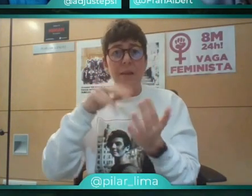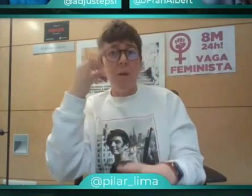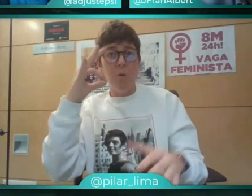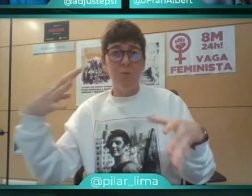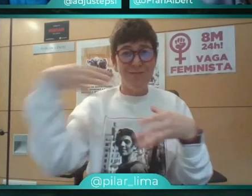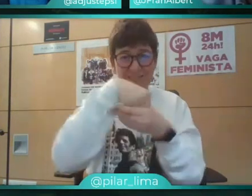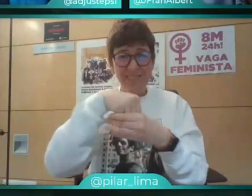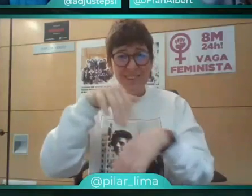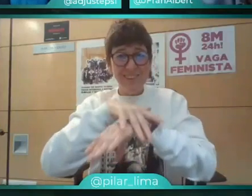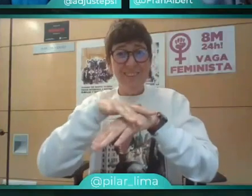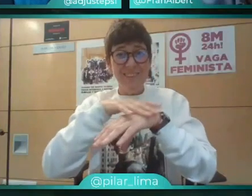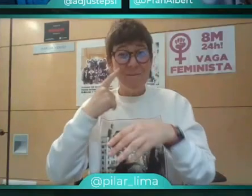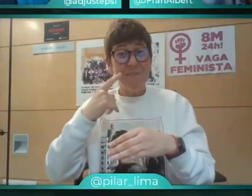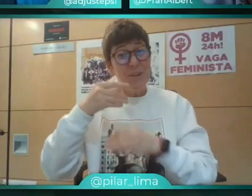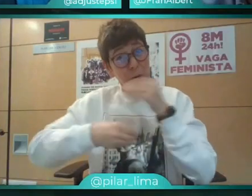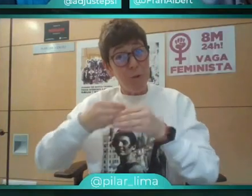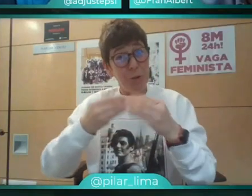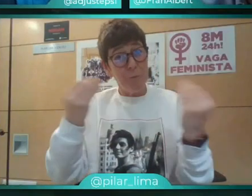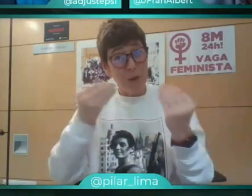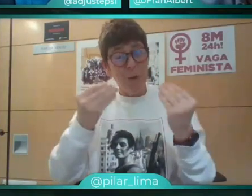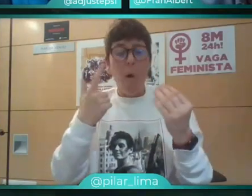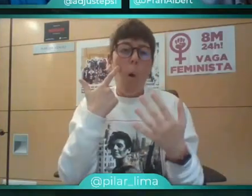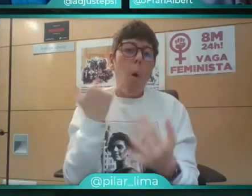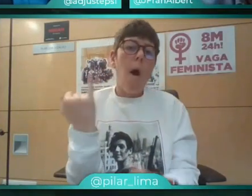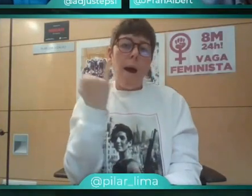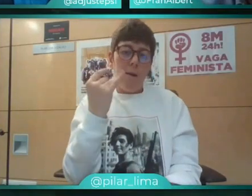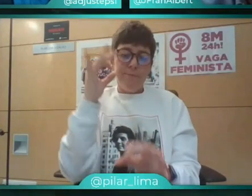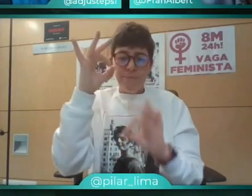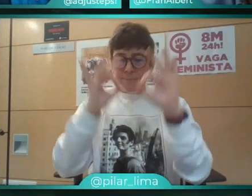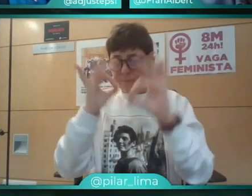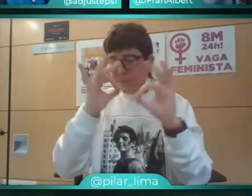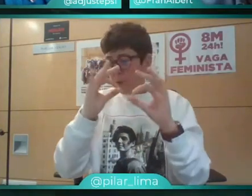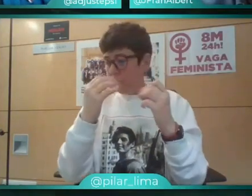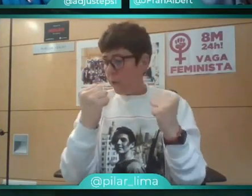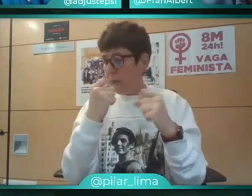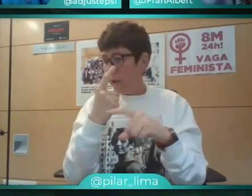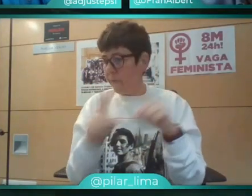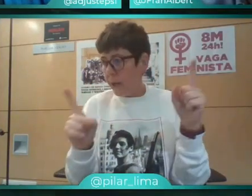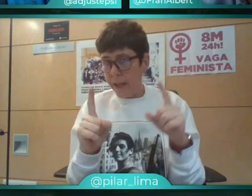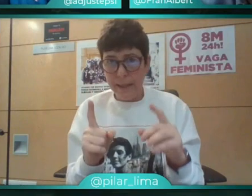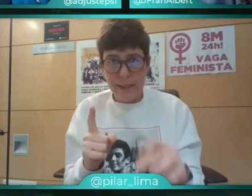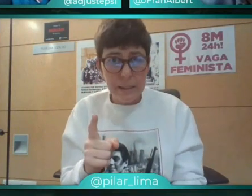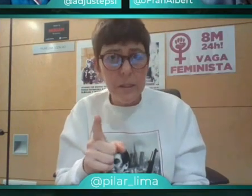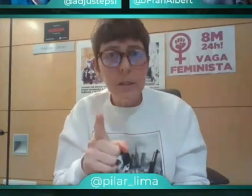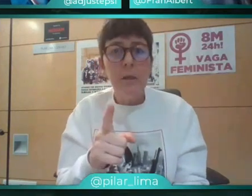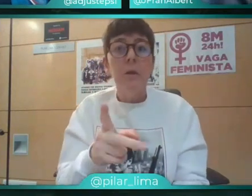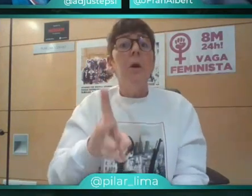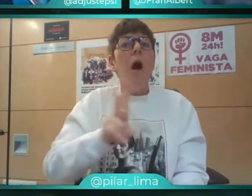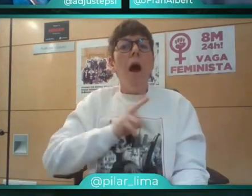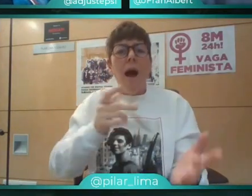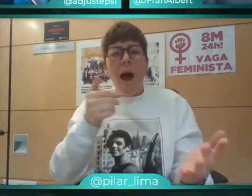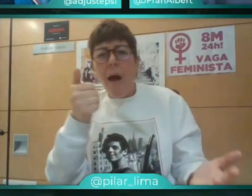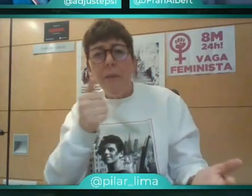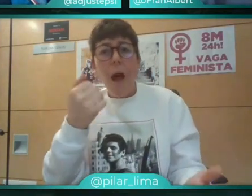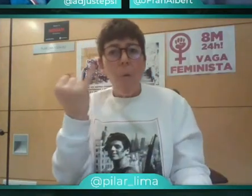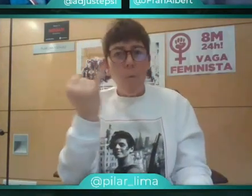las que mejor conocemos nuestras necesidades y nuestras demandas Y la verdad es que ya dentro de los gobiernos hemos demostrado que lo hemos hecho